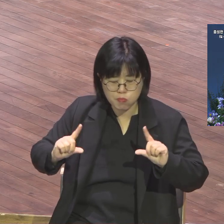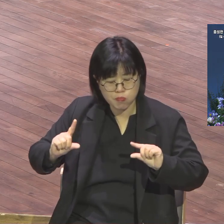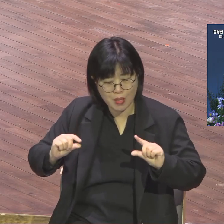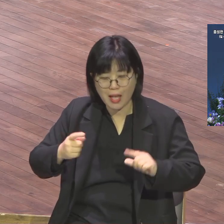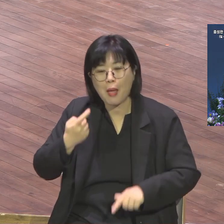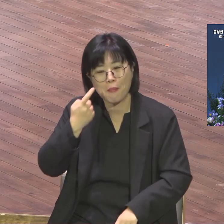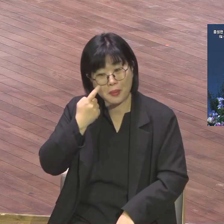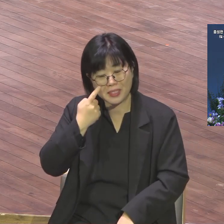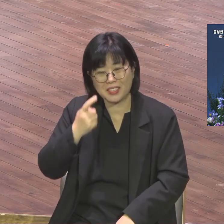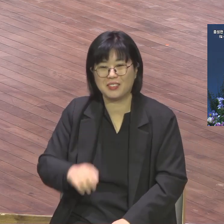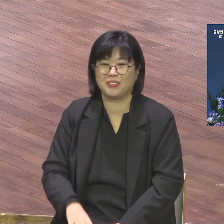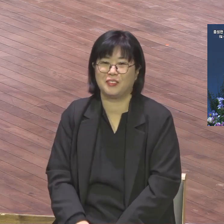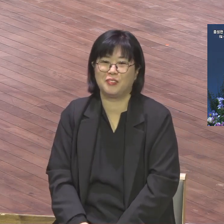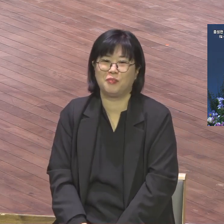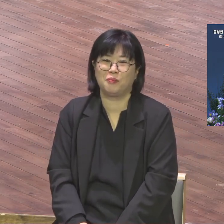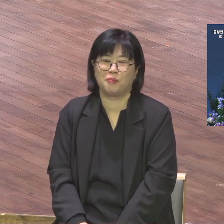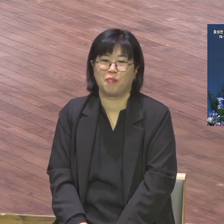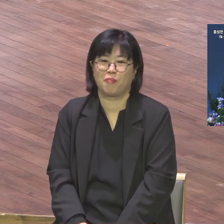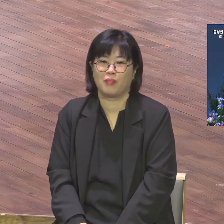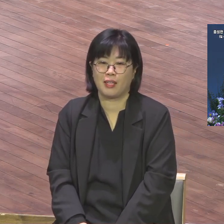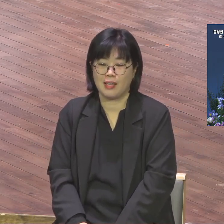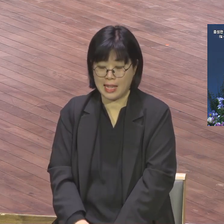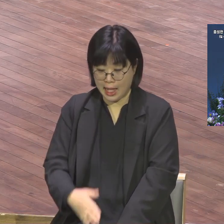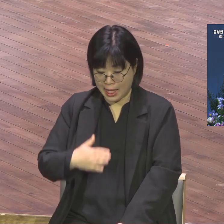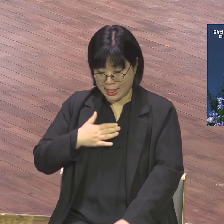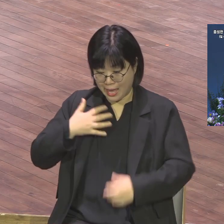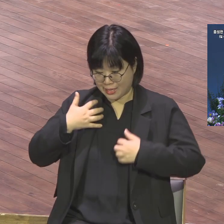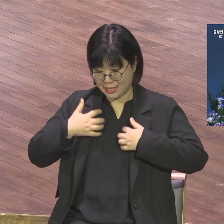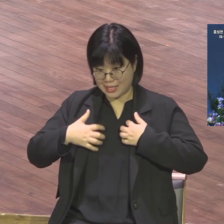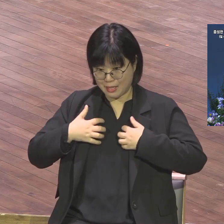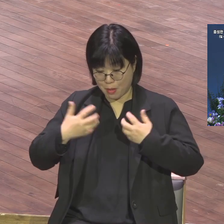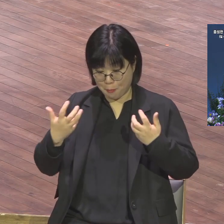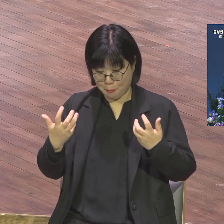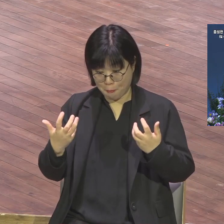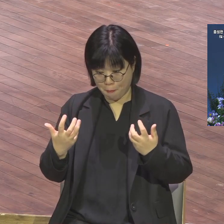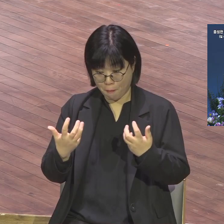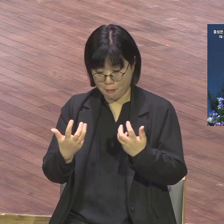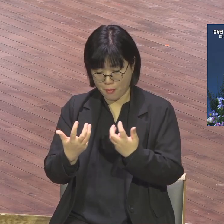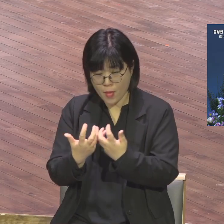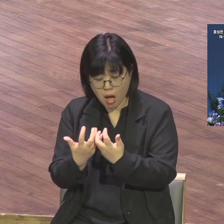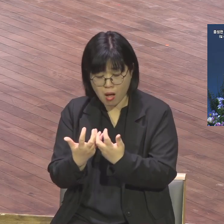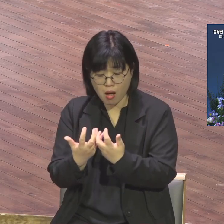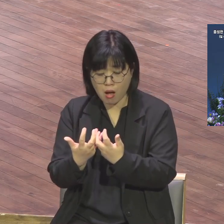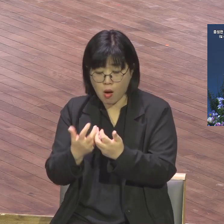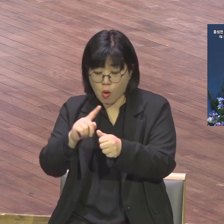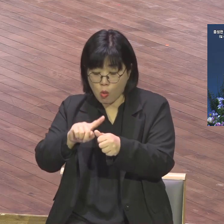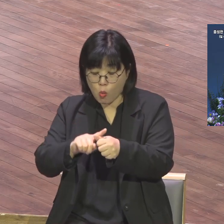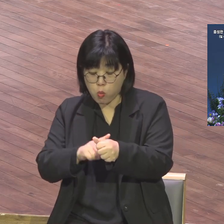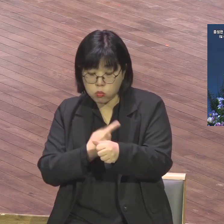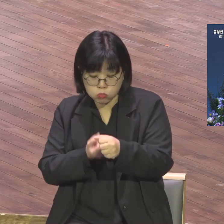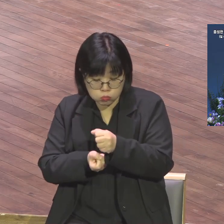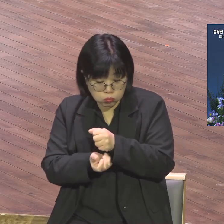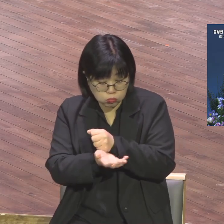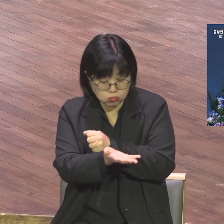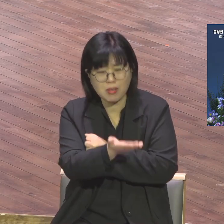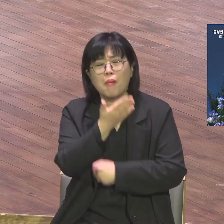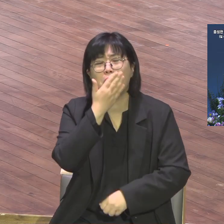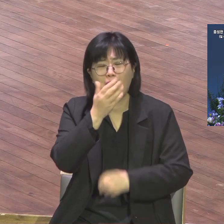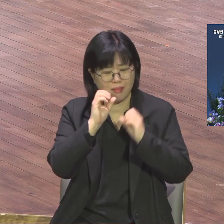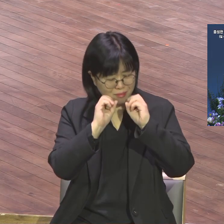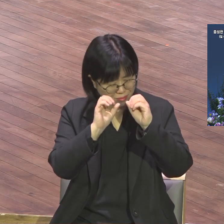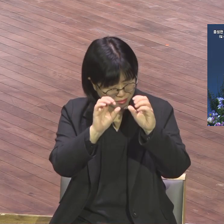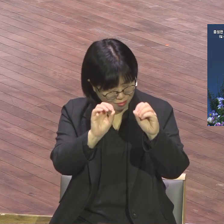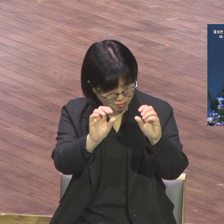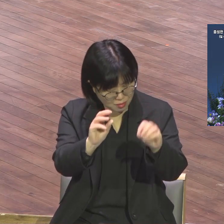그 기쁨, 정말 기쁨을 회복한 사람은 아 그리스도 안에서 복음의 능력을 누리지 못한 사람이 무슨 전도를